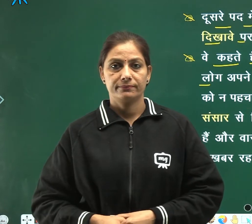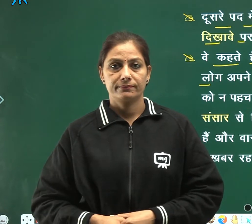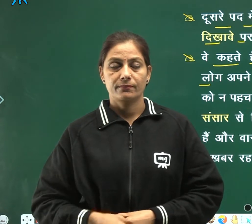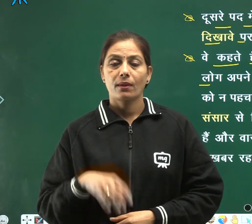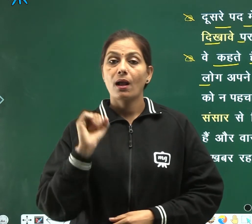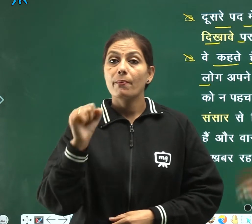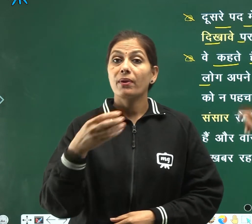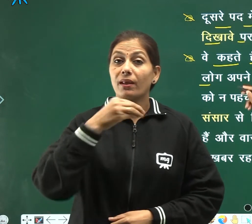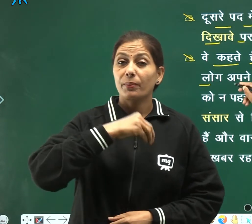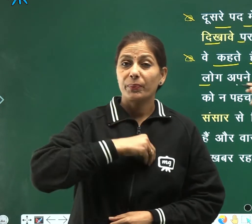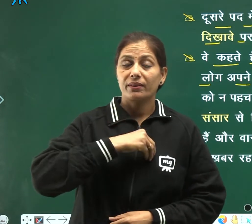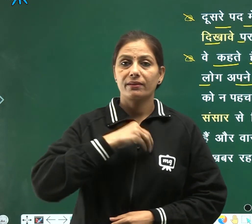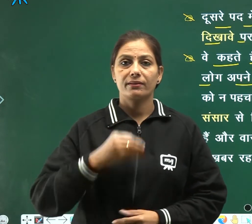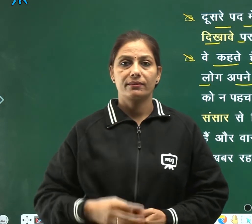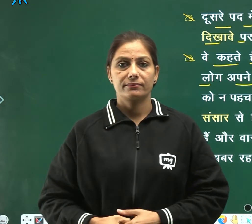अपने भीतर की